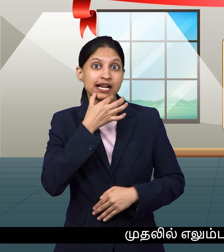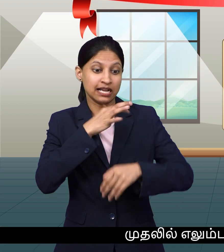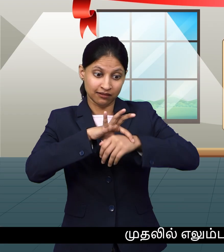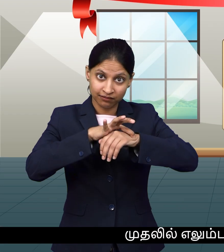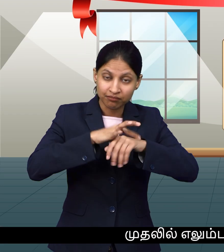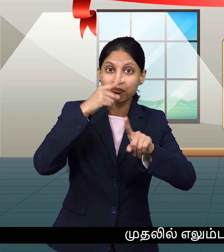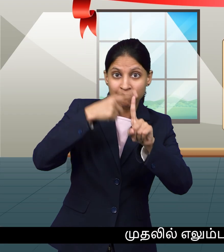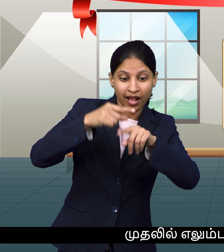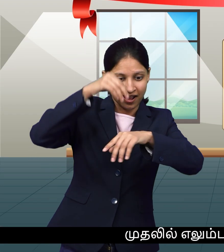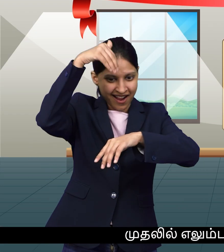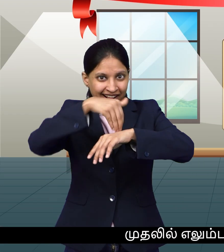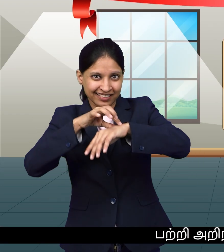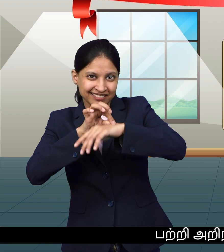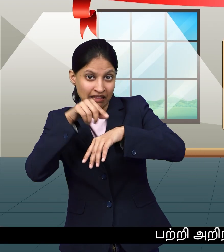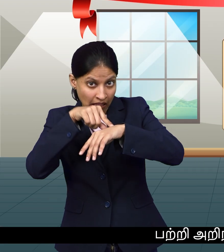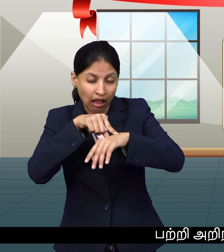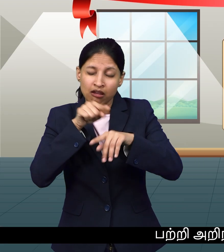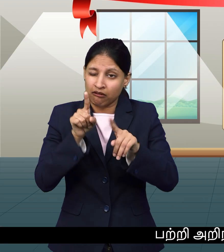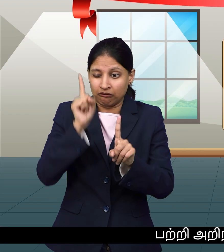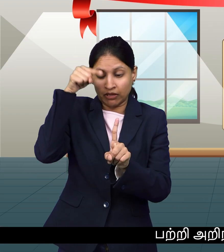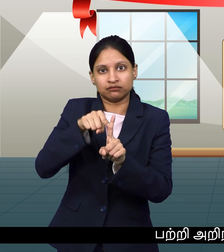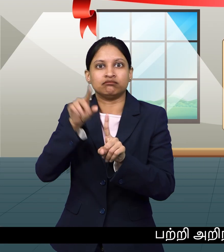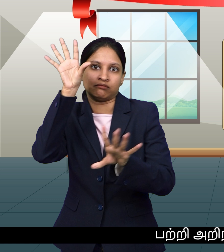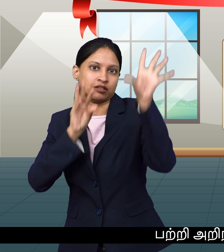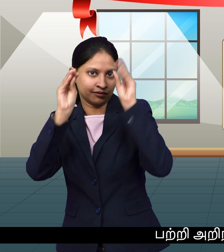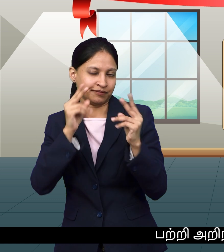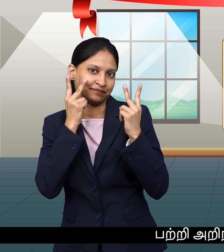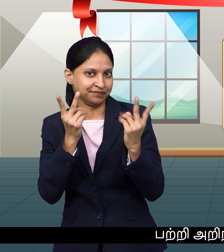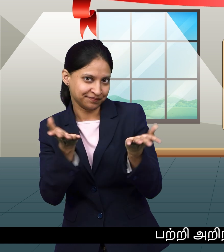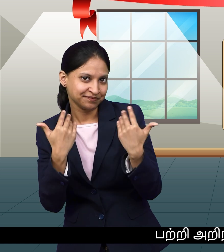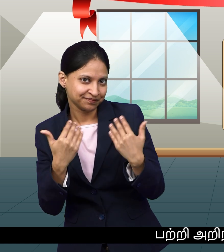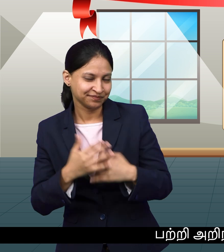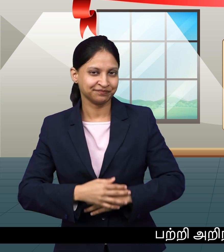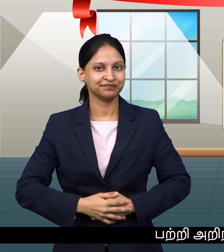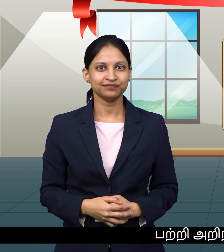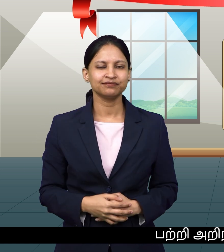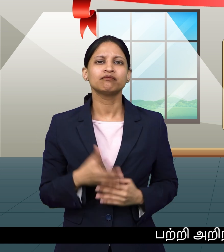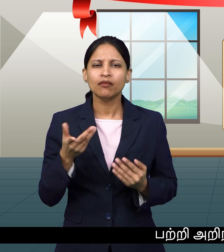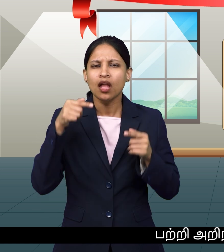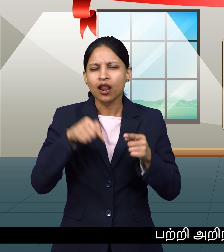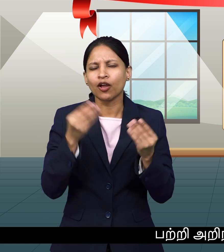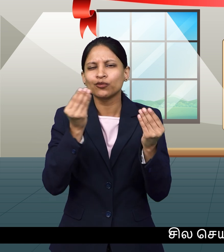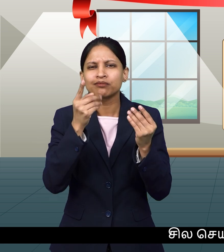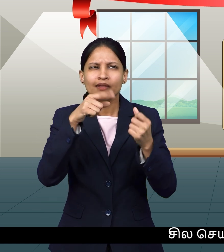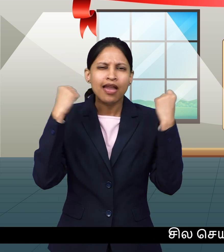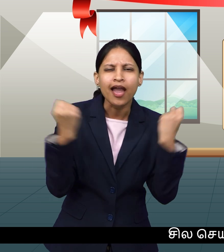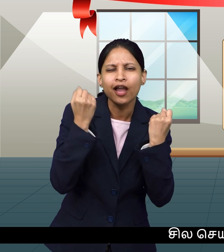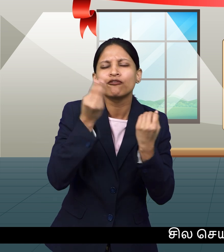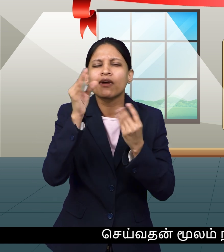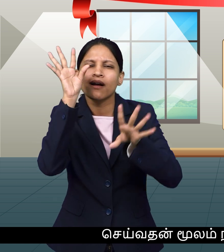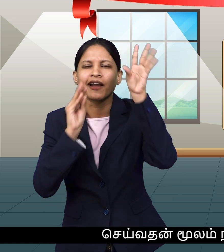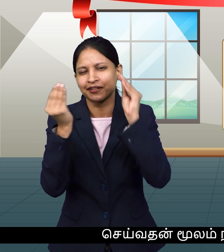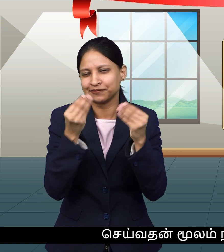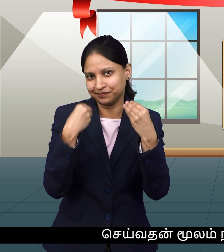முதலில் எலும்புகள் மற்றும் தசைகள் பற்றி அறிந்து கொள்வோம். சில செயல்பாடுகளை செய்வதின் மூலம் நாம்